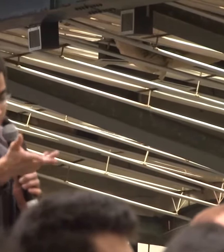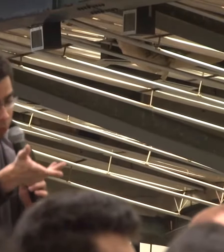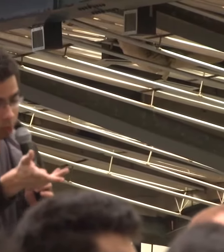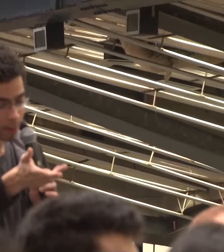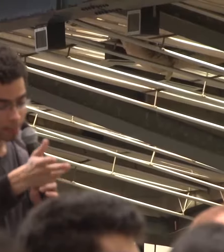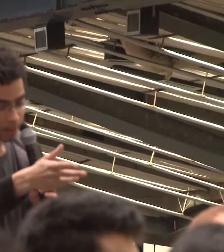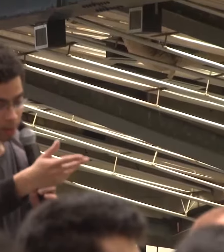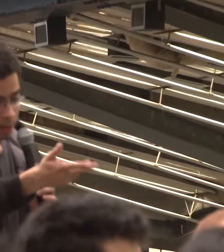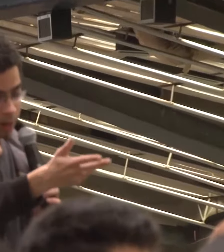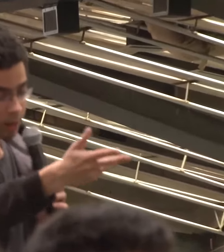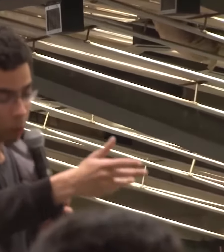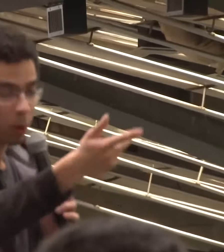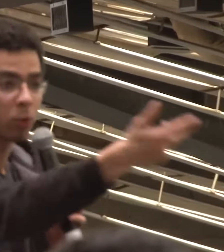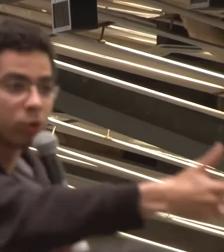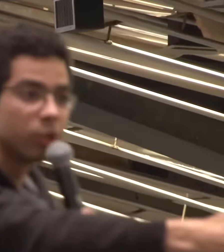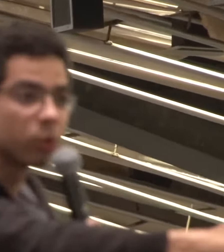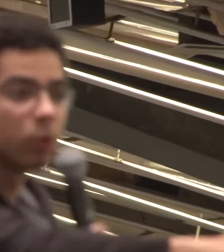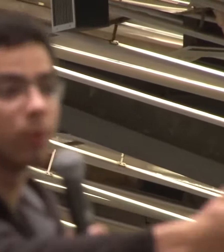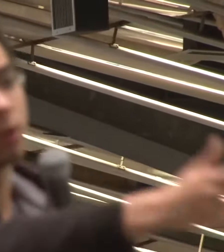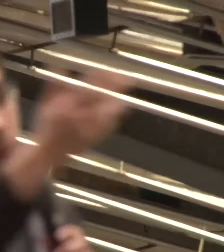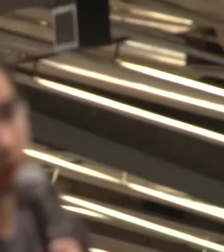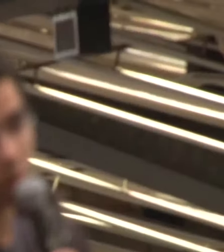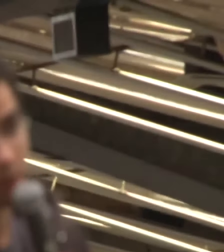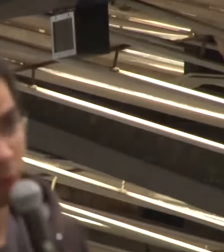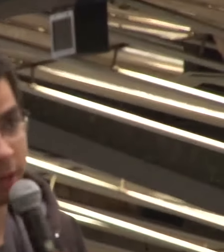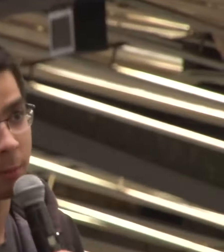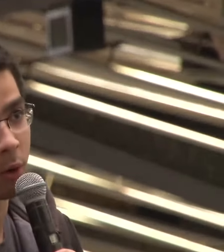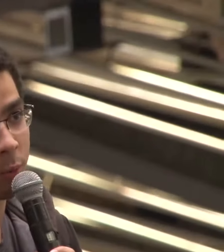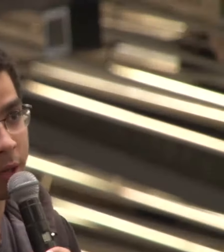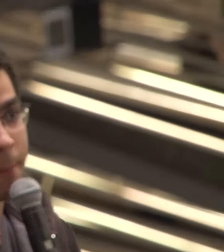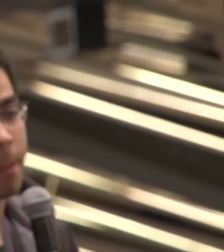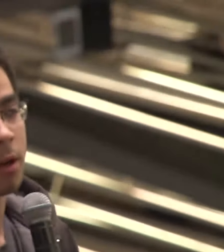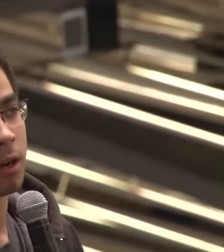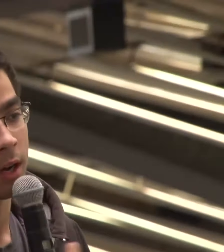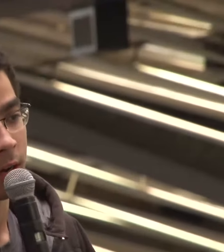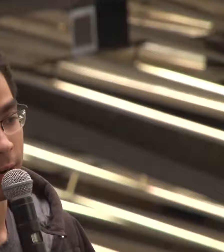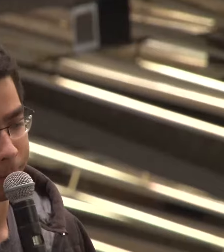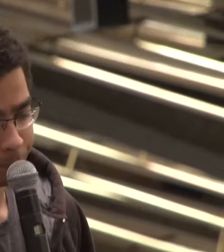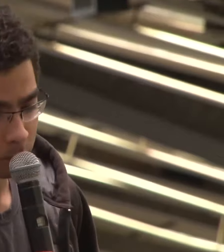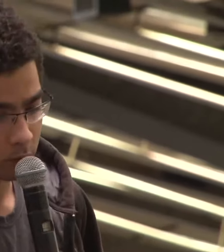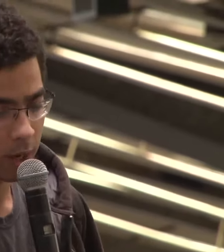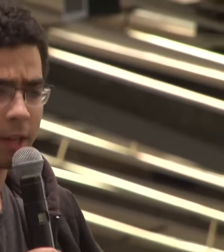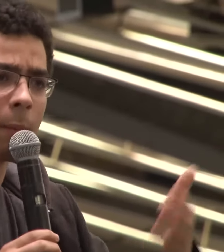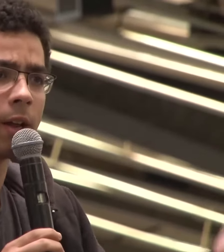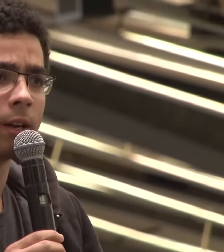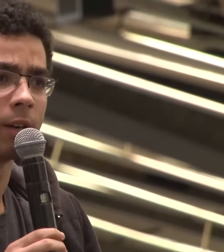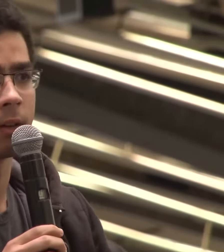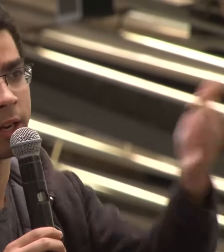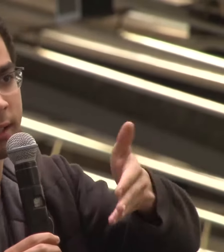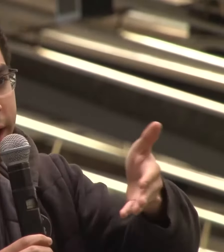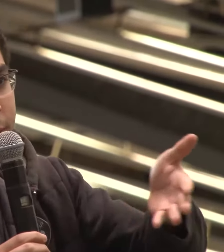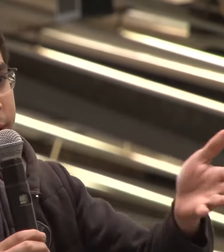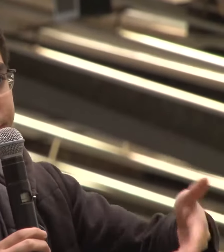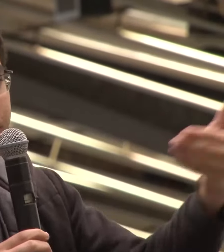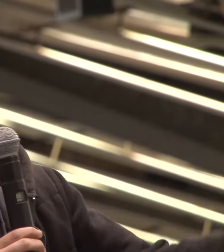como, por exemplo, o próprio Cortiço e o Maion, a Floresta Naomi, né? A Rita Baiana e